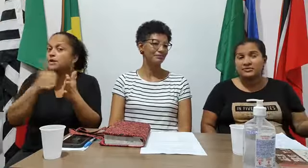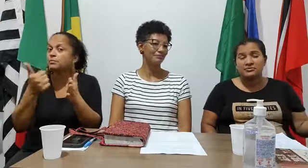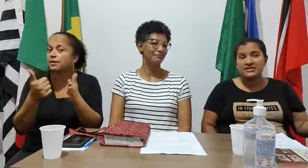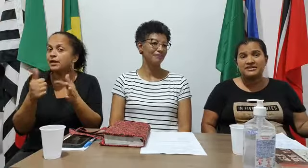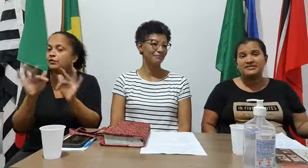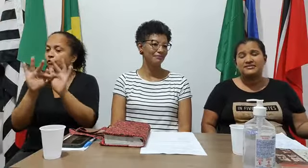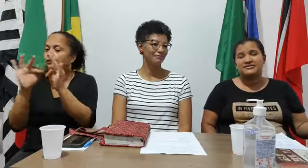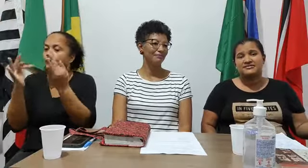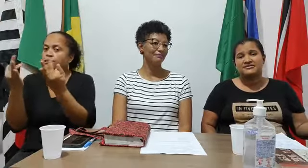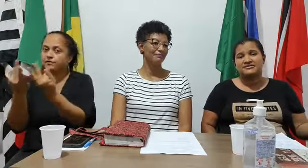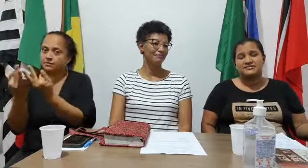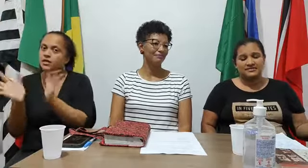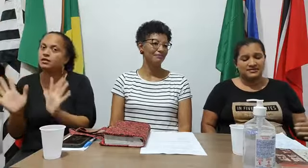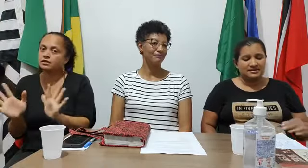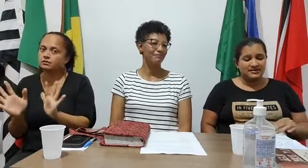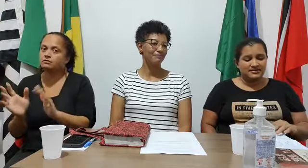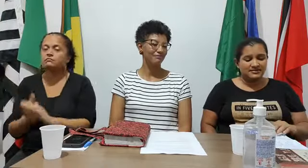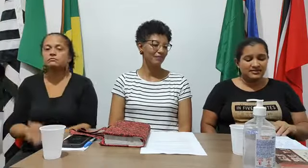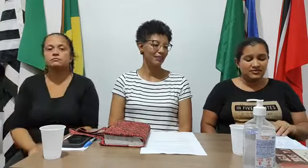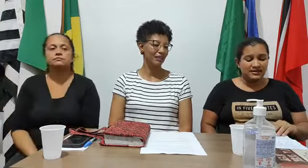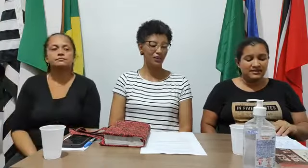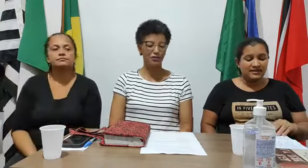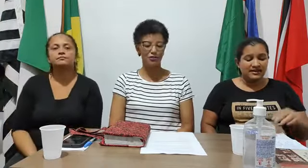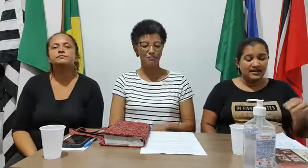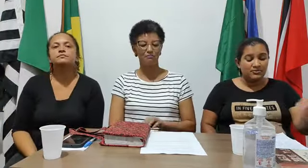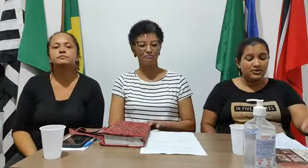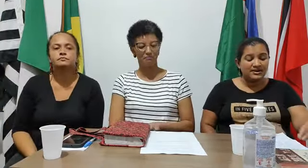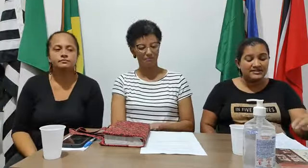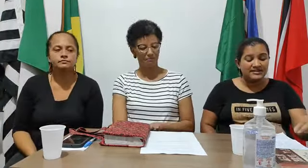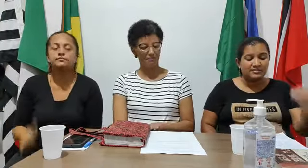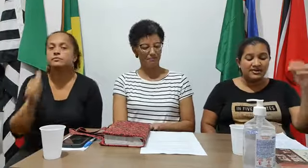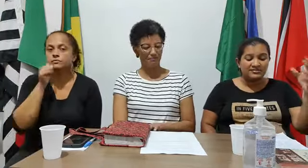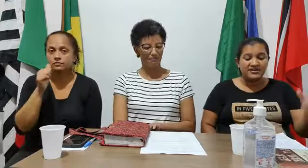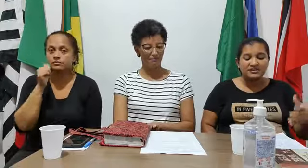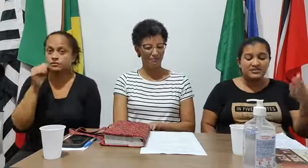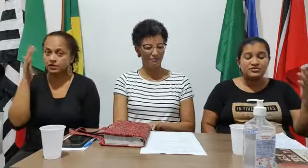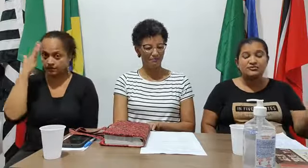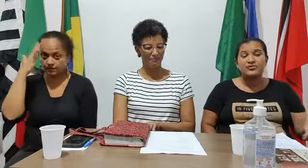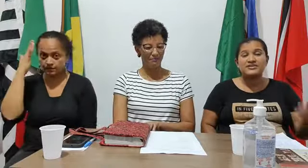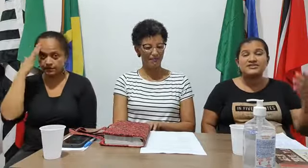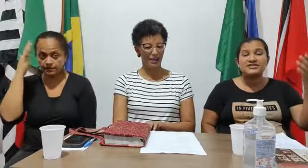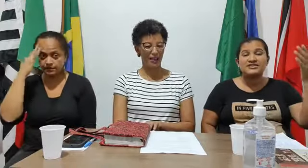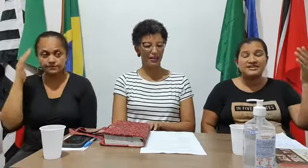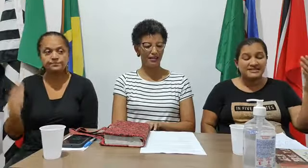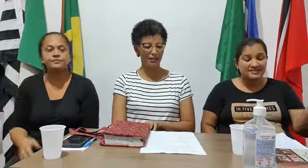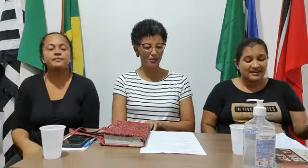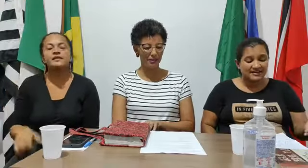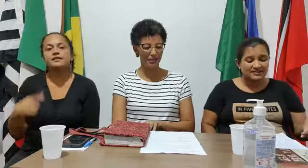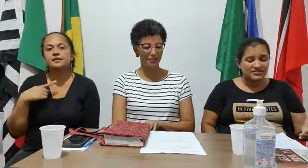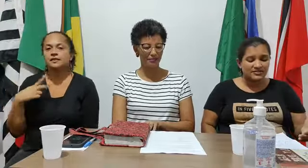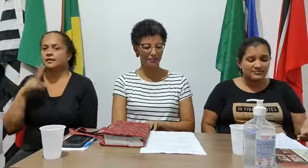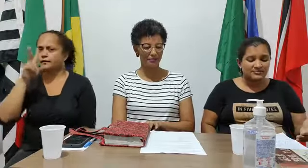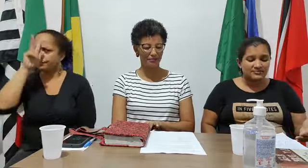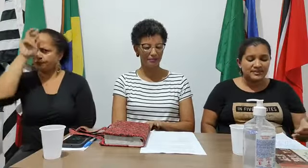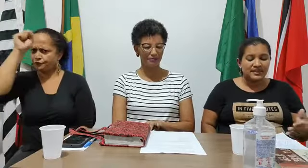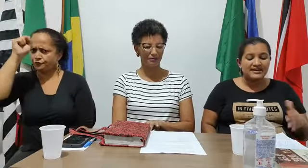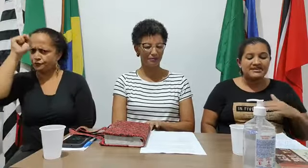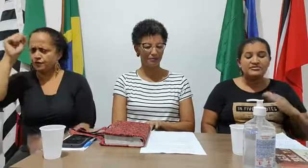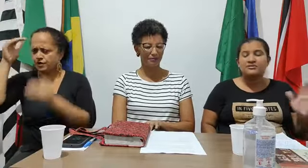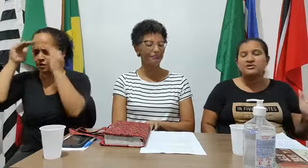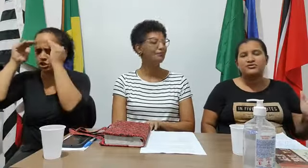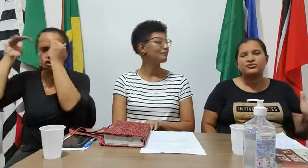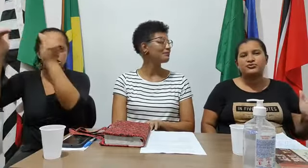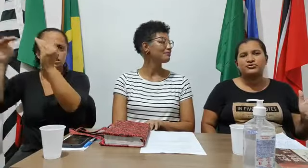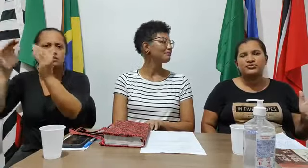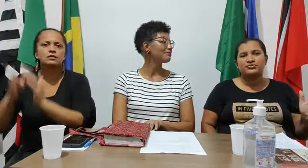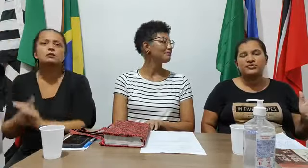minha família. Então, né, a mulher sábia, ela veste-se de força e dignidade. Ela não